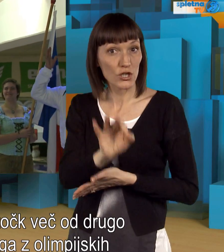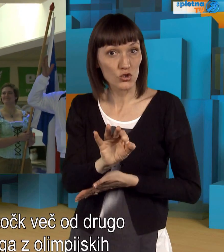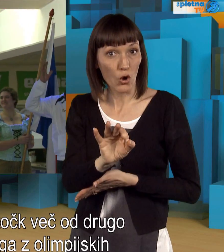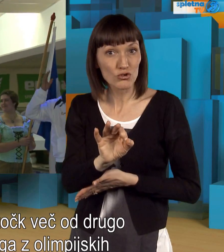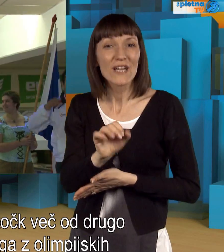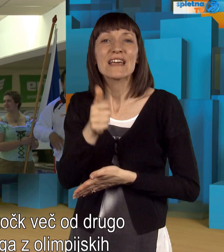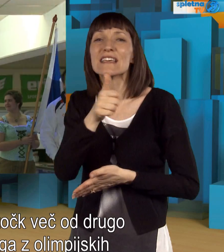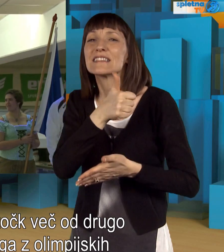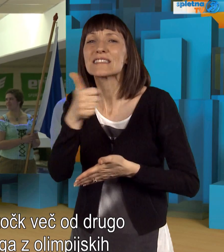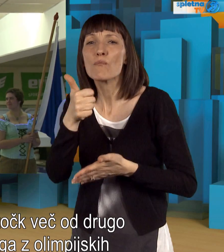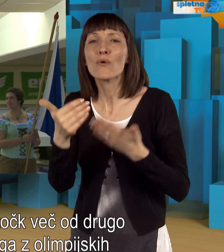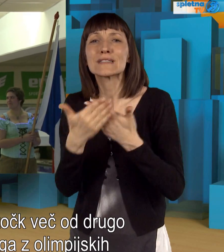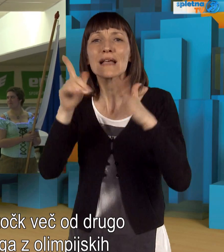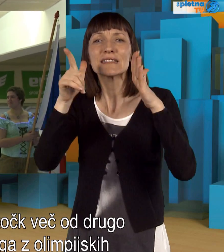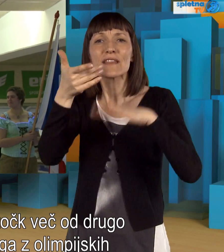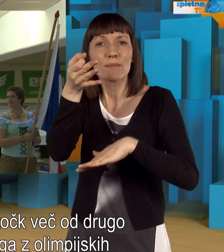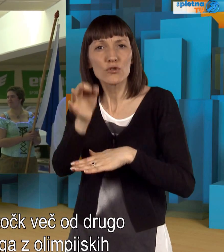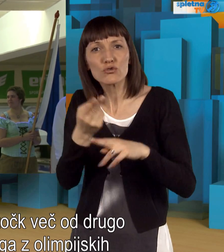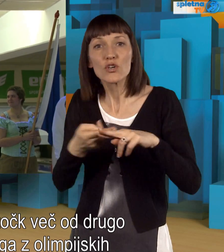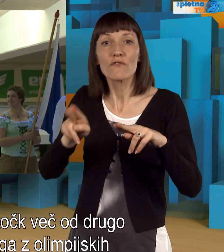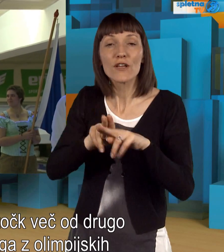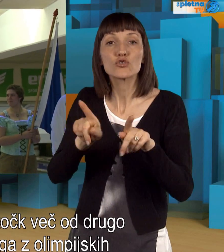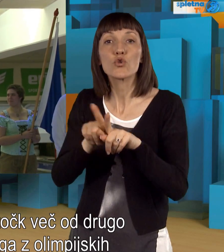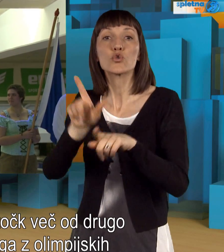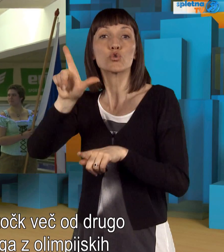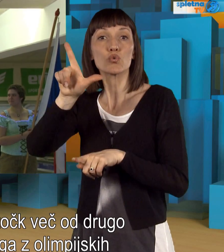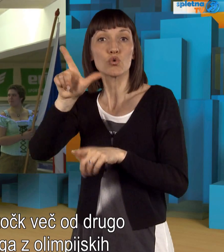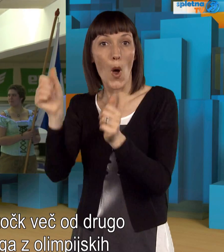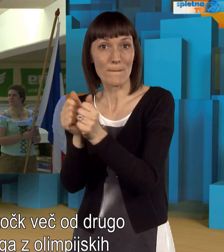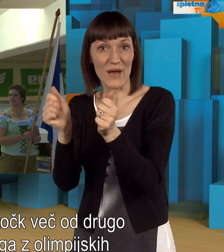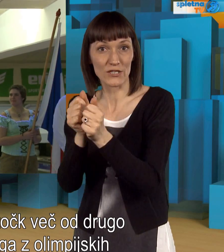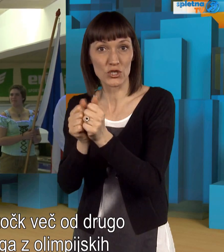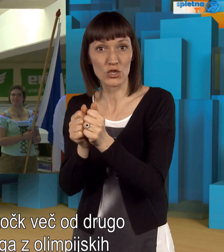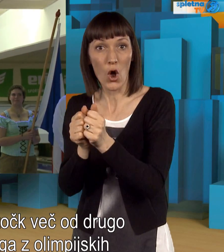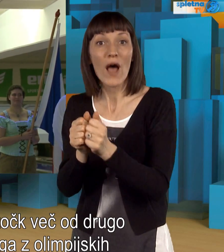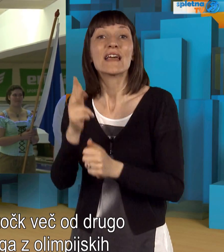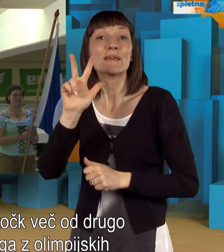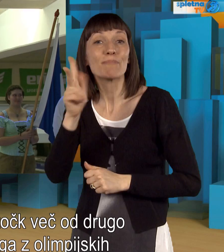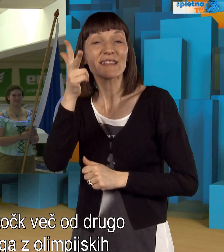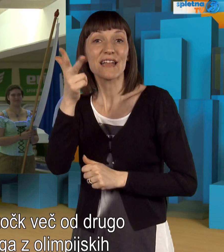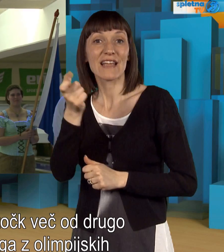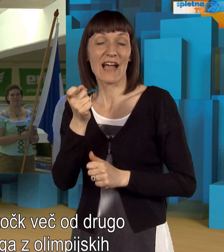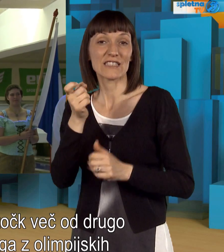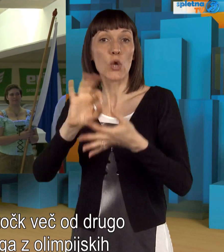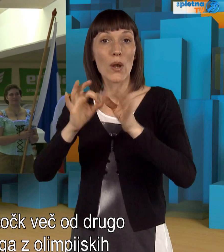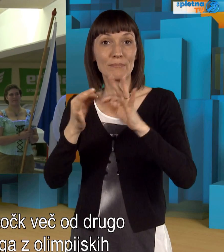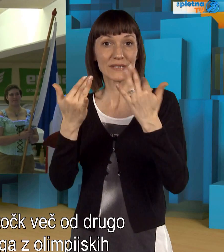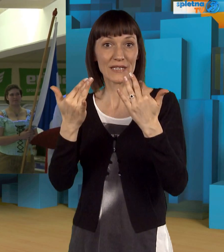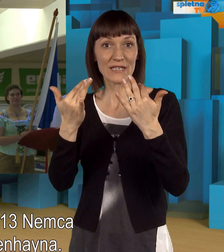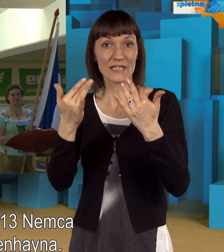točk več od drugouvrščenega in tretjega z olimpijskih iger gluhih Sofija 2013 Nemca Simona